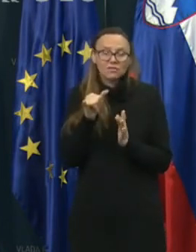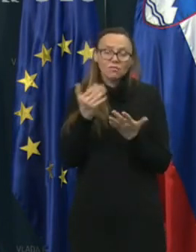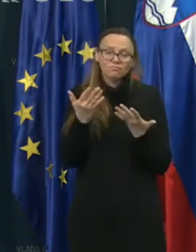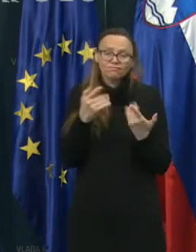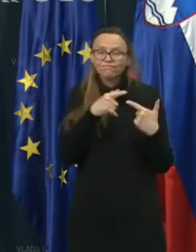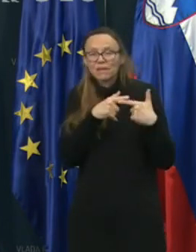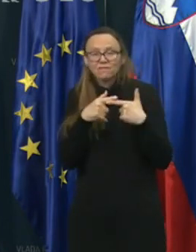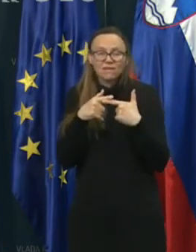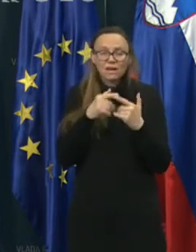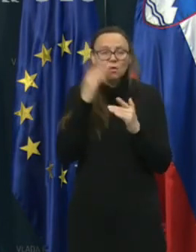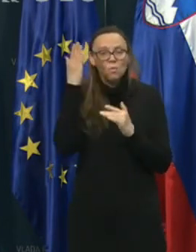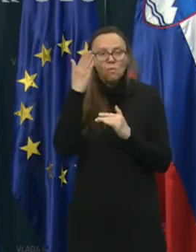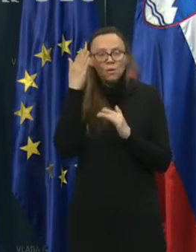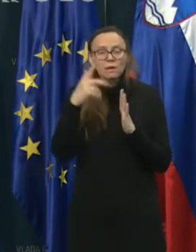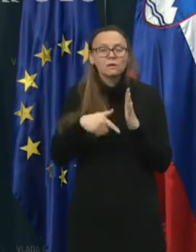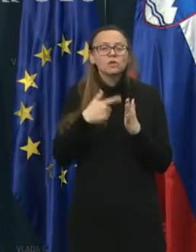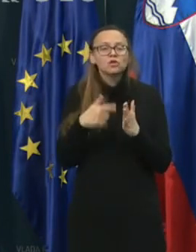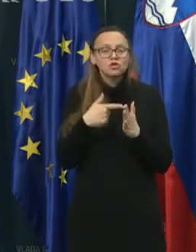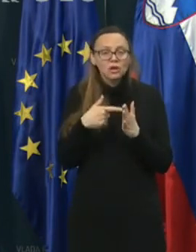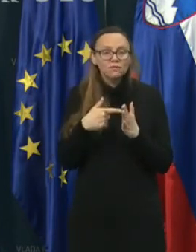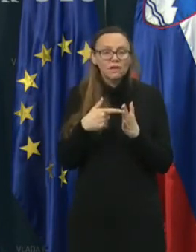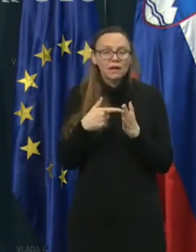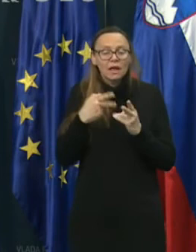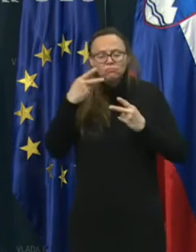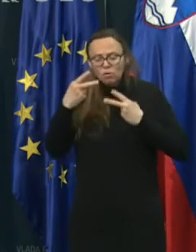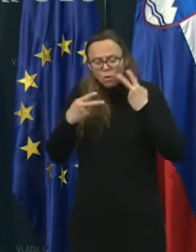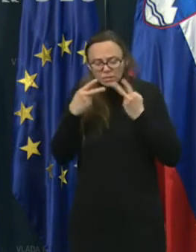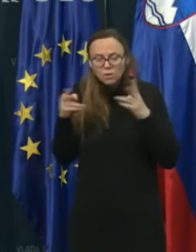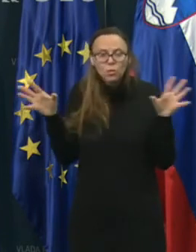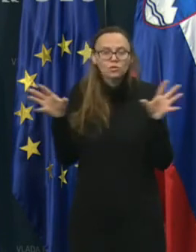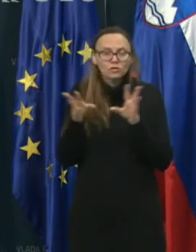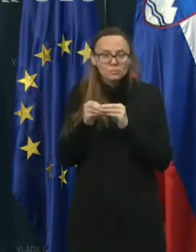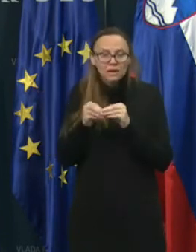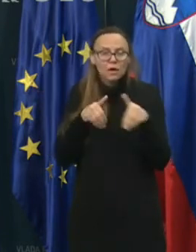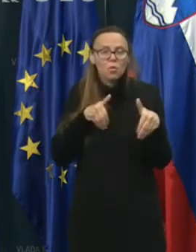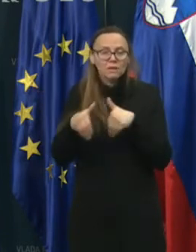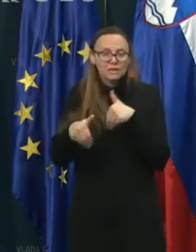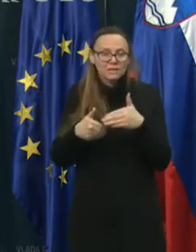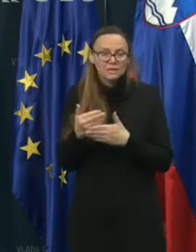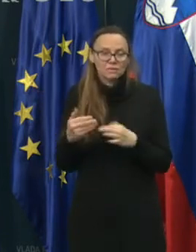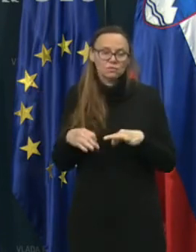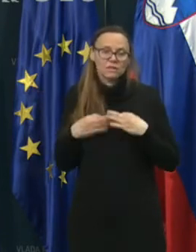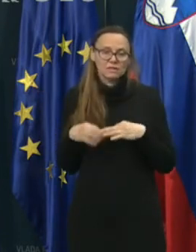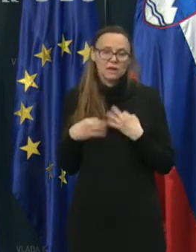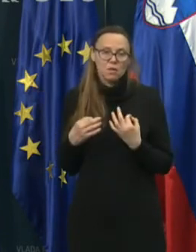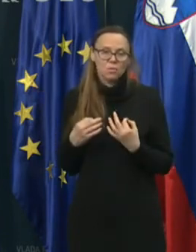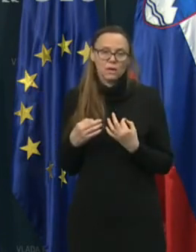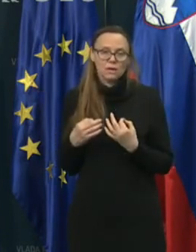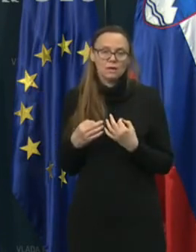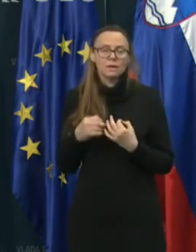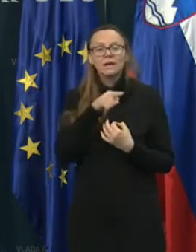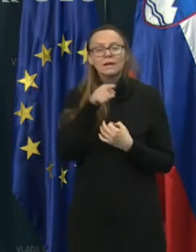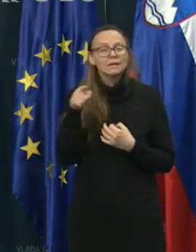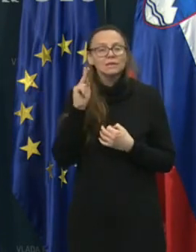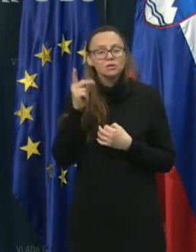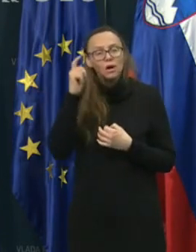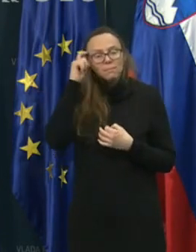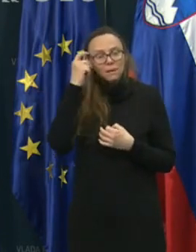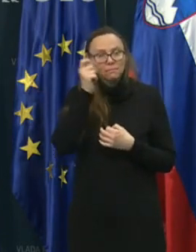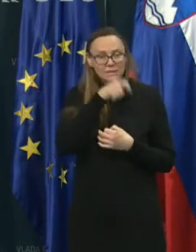pojem. Številke obdelujejo, zbirajo v Ministrstvu za zdravje. Tisto, kar se mi zdi